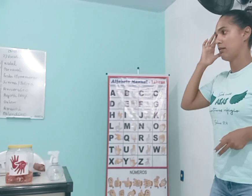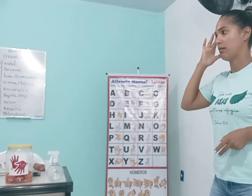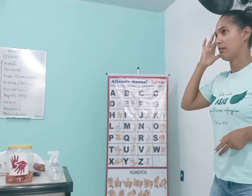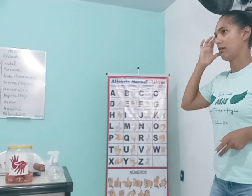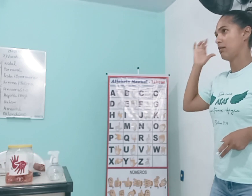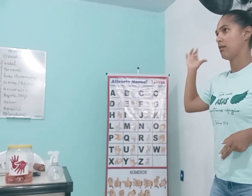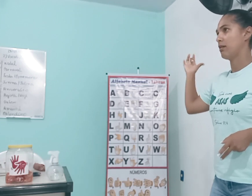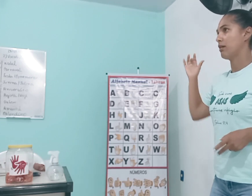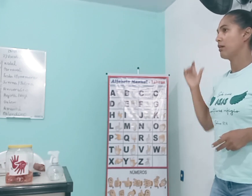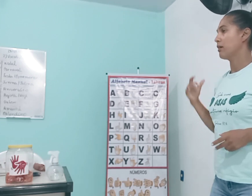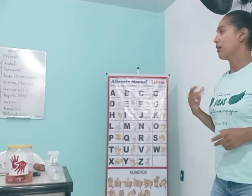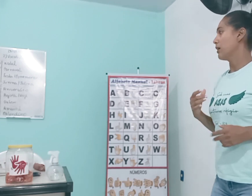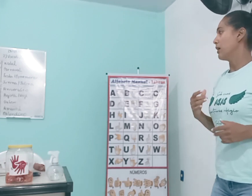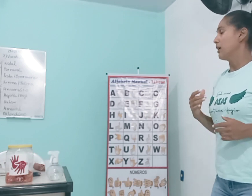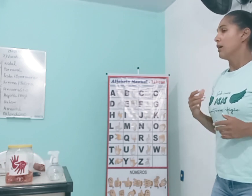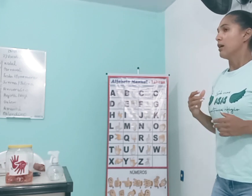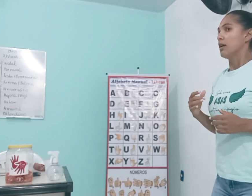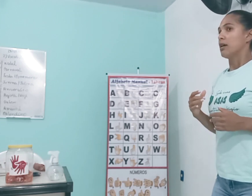e calendário.